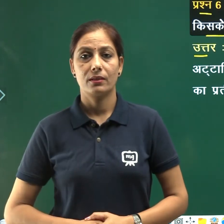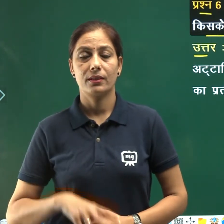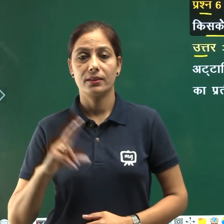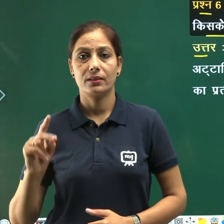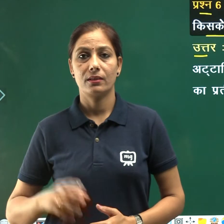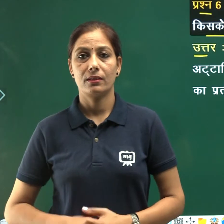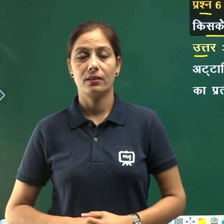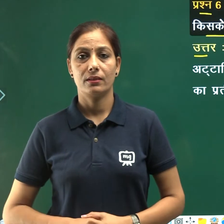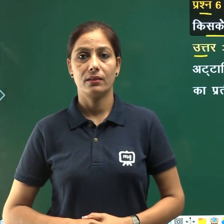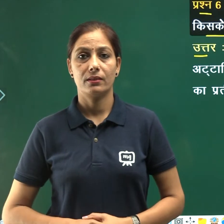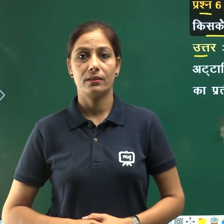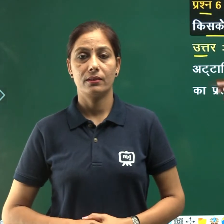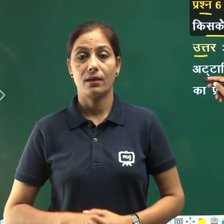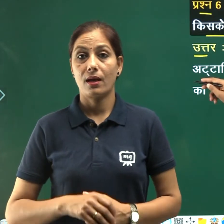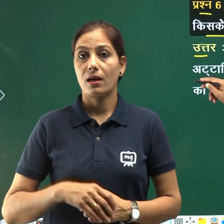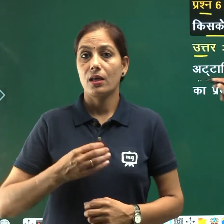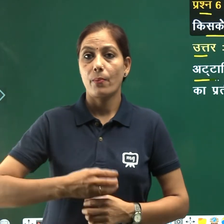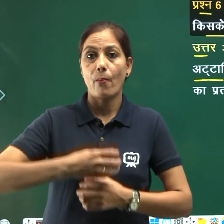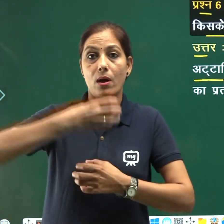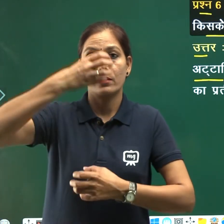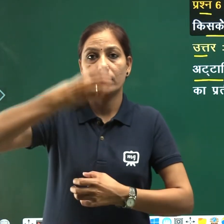तथा अट्टालिका